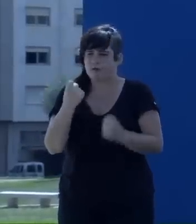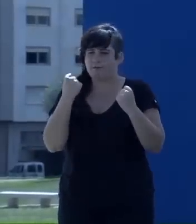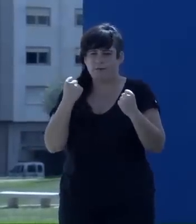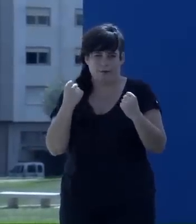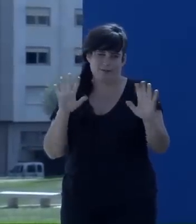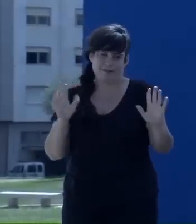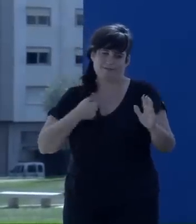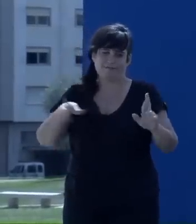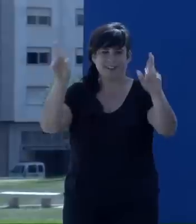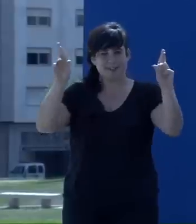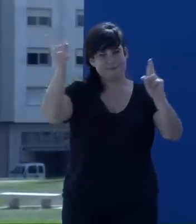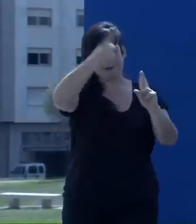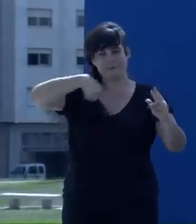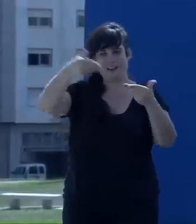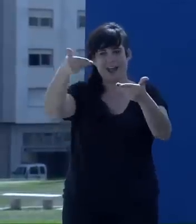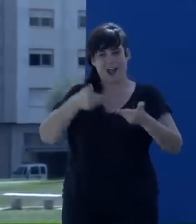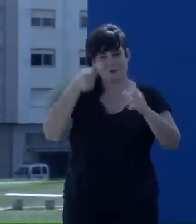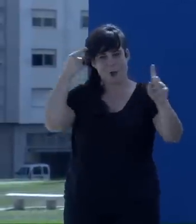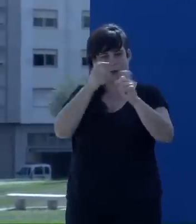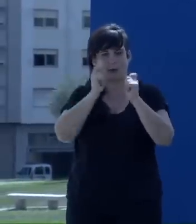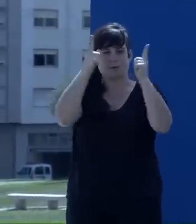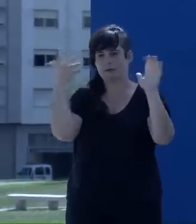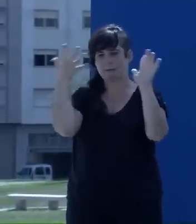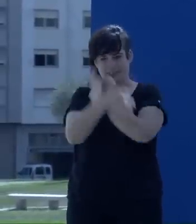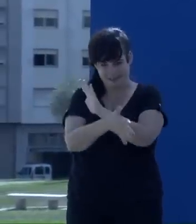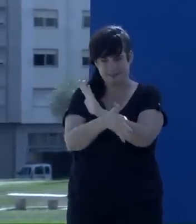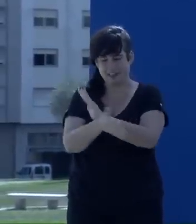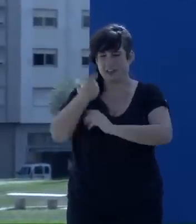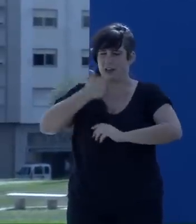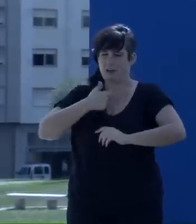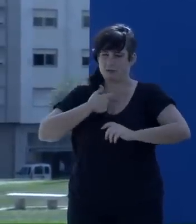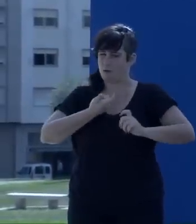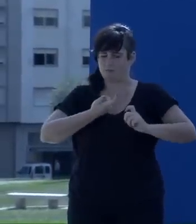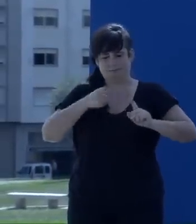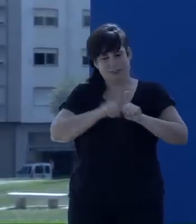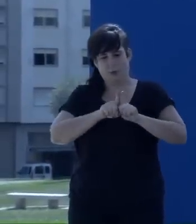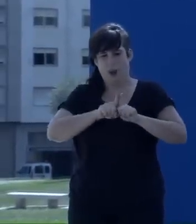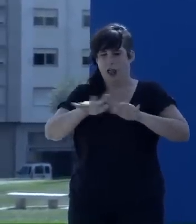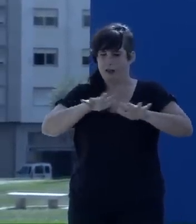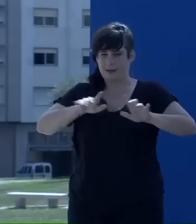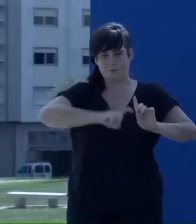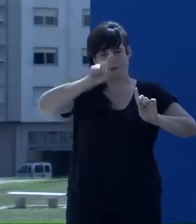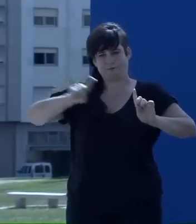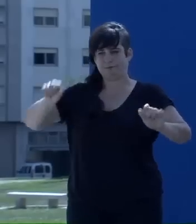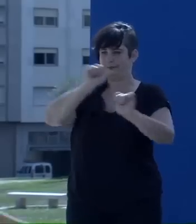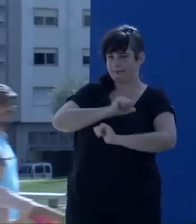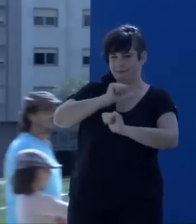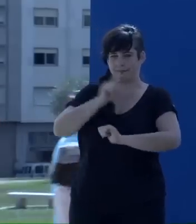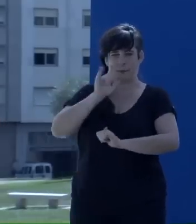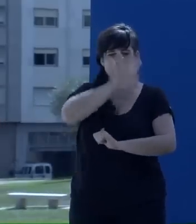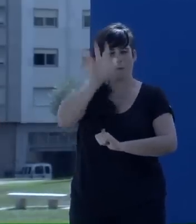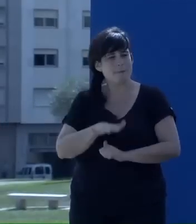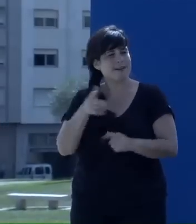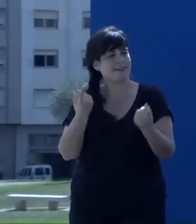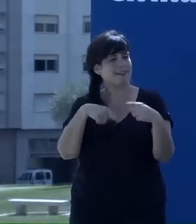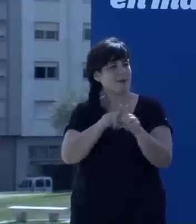me axudedes a despertar definitivamente. Teño un millón ritmo vesperal e menos mal que en vez de Aurora, é menos mal que a